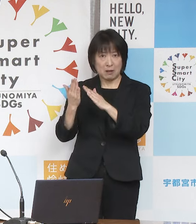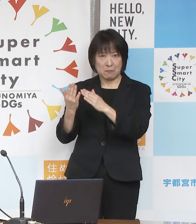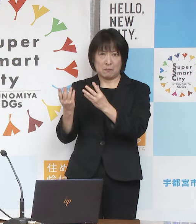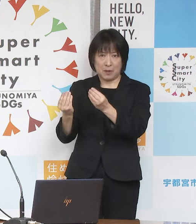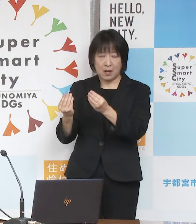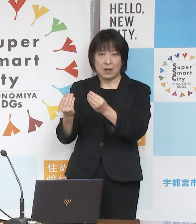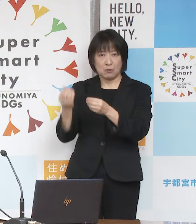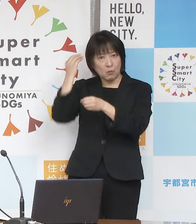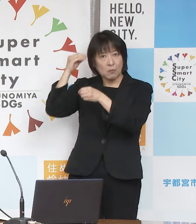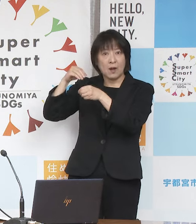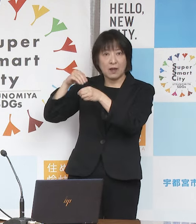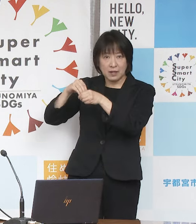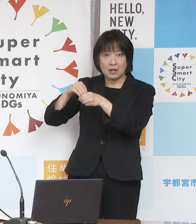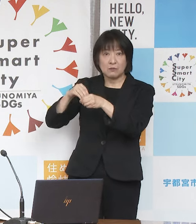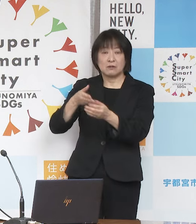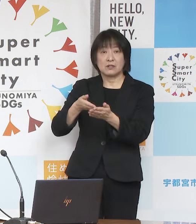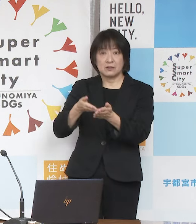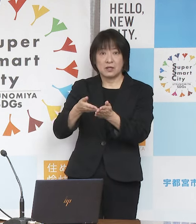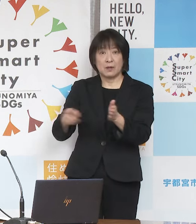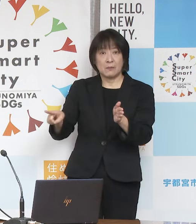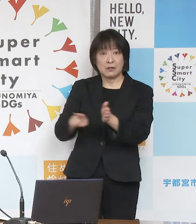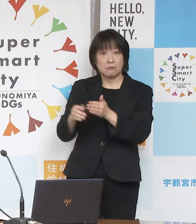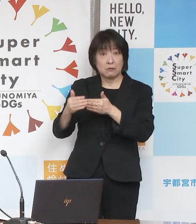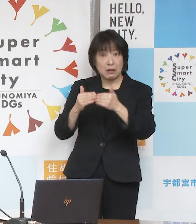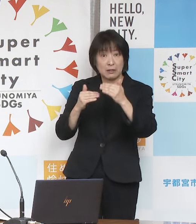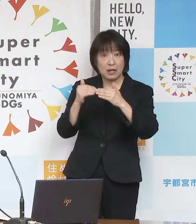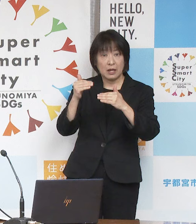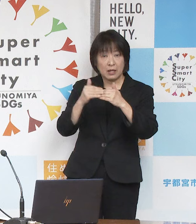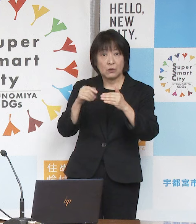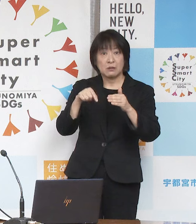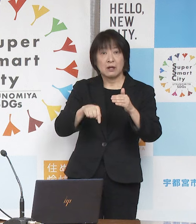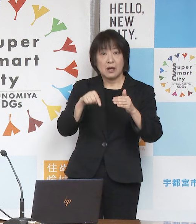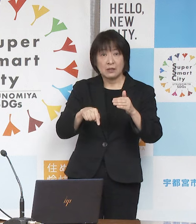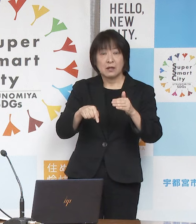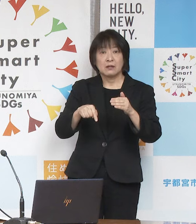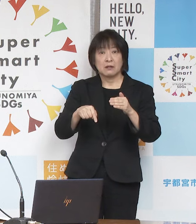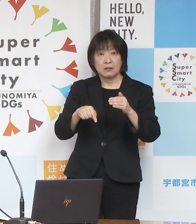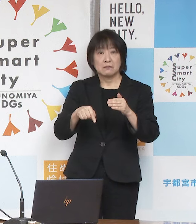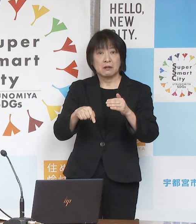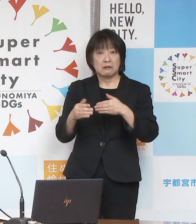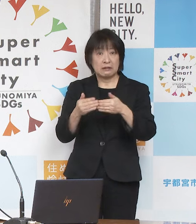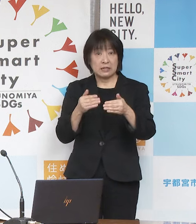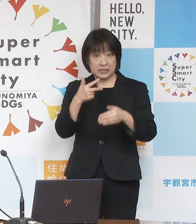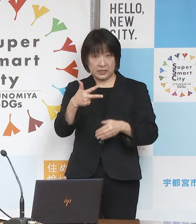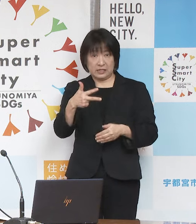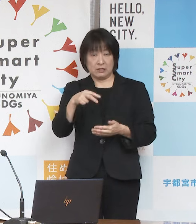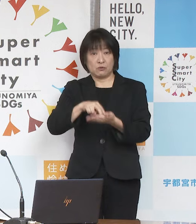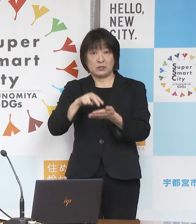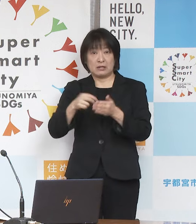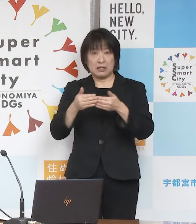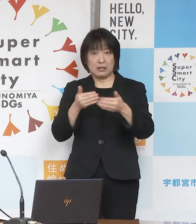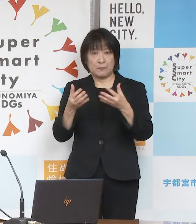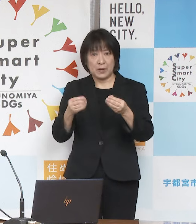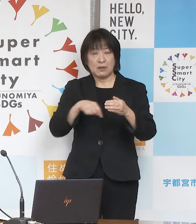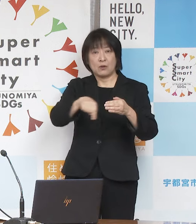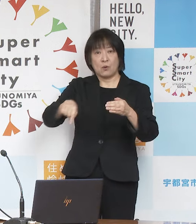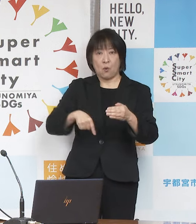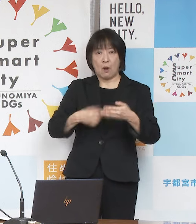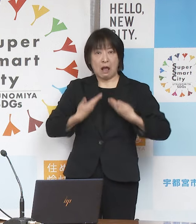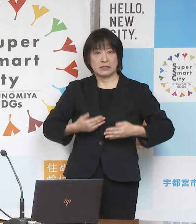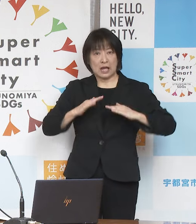あるいは今までの実績の中でえ死が経験してきたことえ特に安全安心な